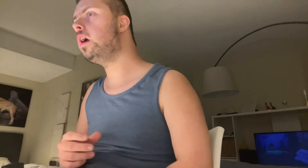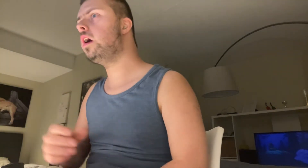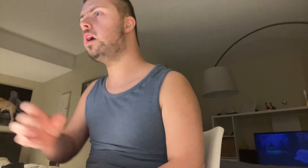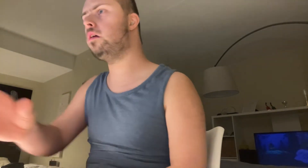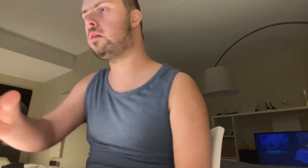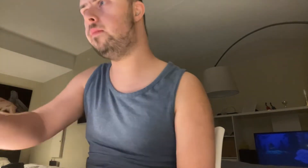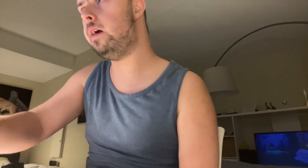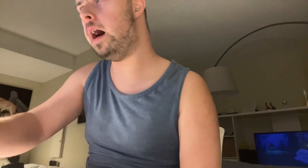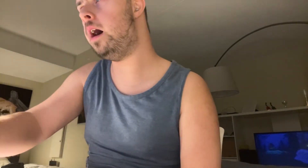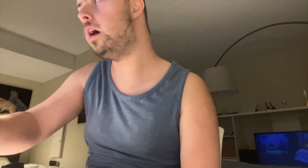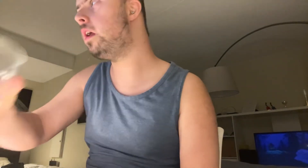Det ska vara.